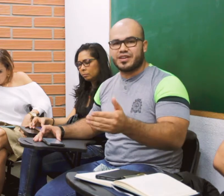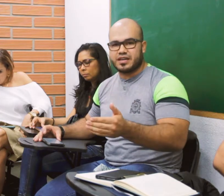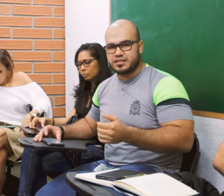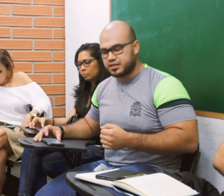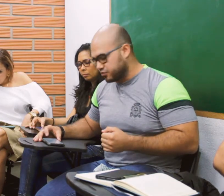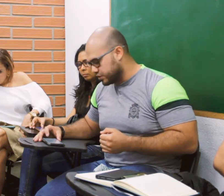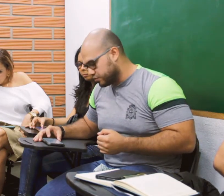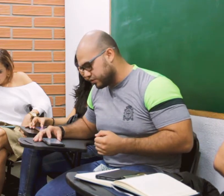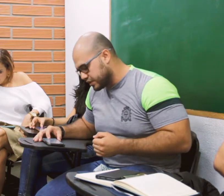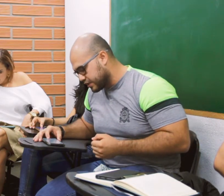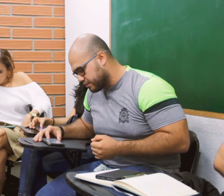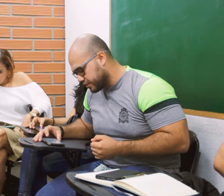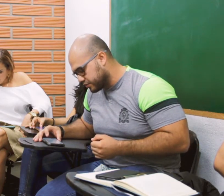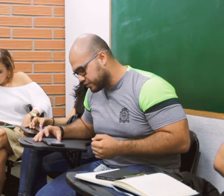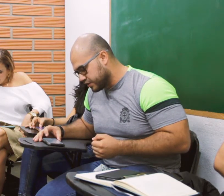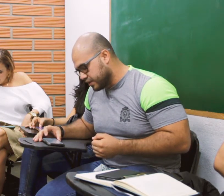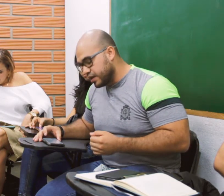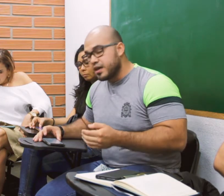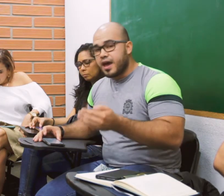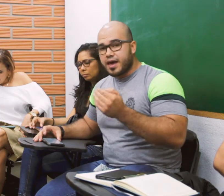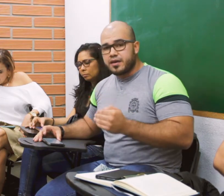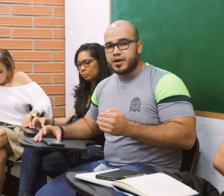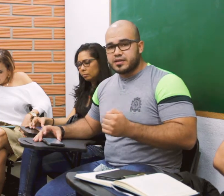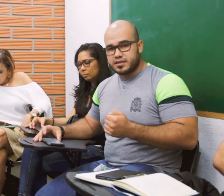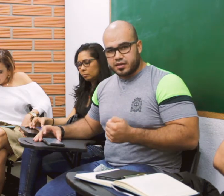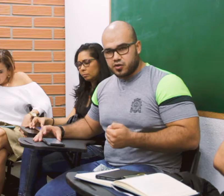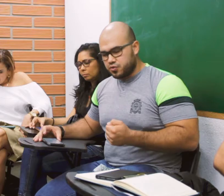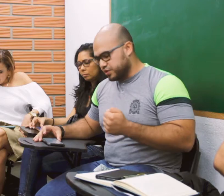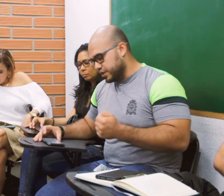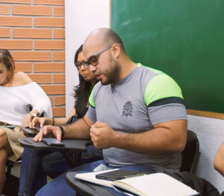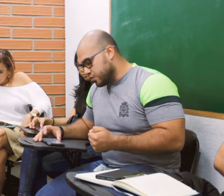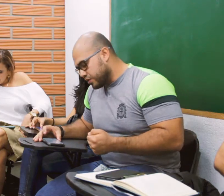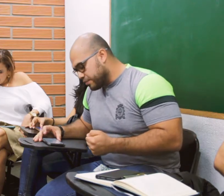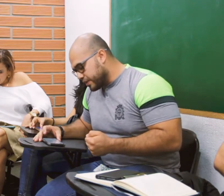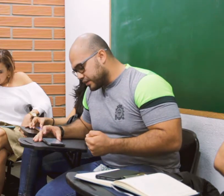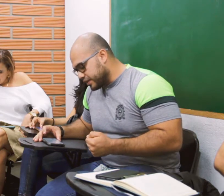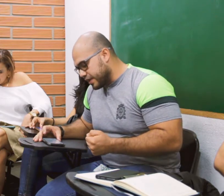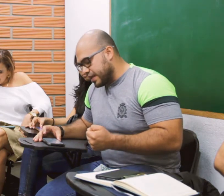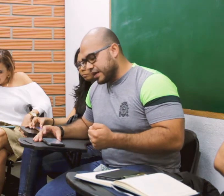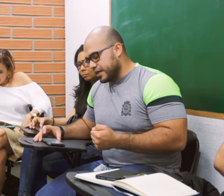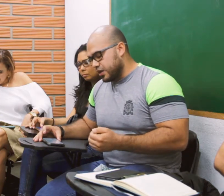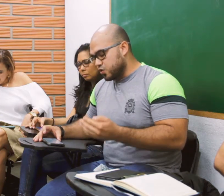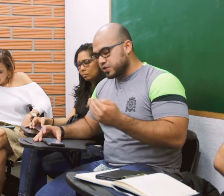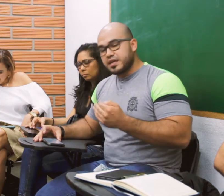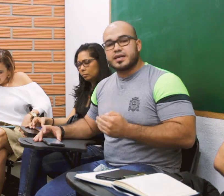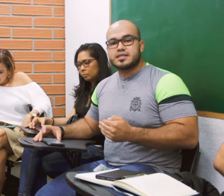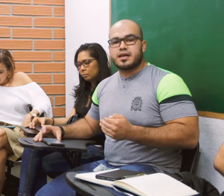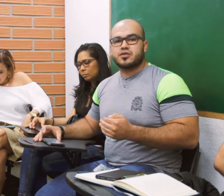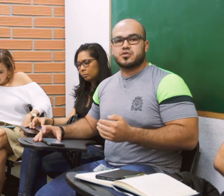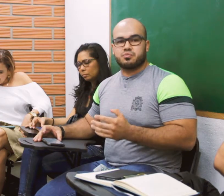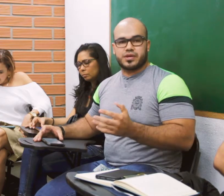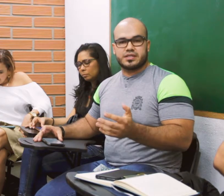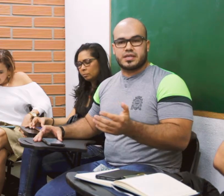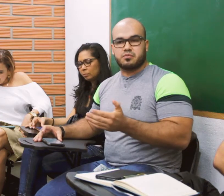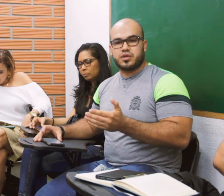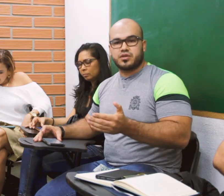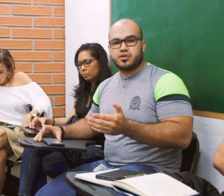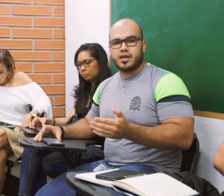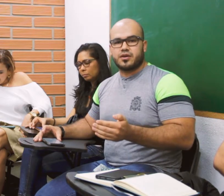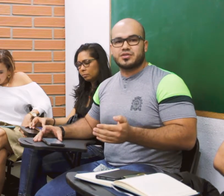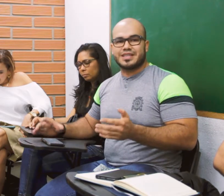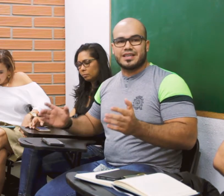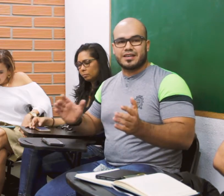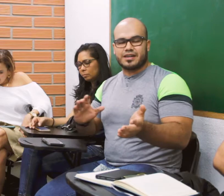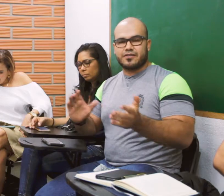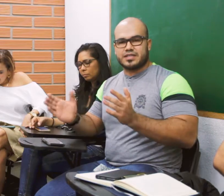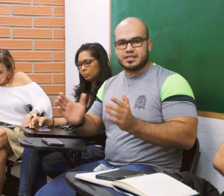pueden finalizar sus estudios académicos. Además, incluye una parte en la que los egresados pueden ser